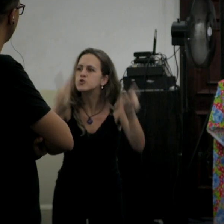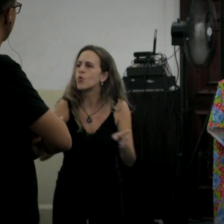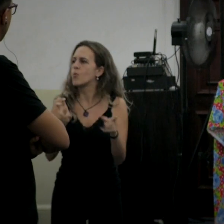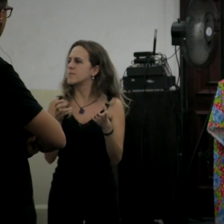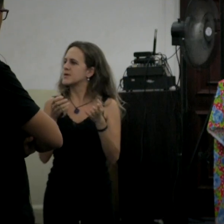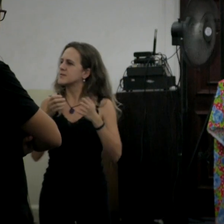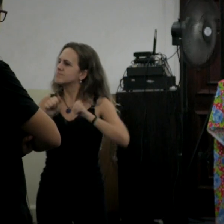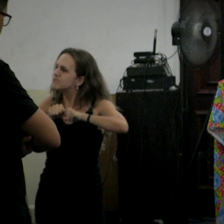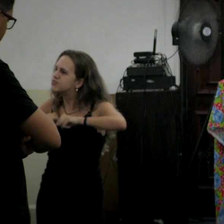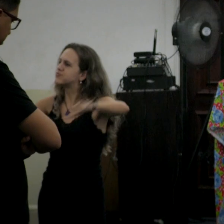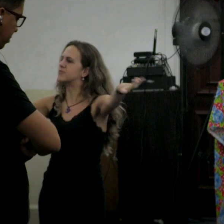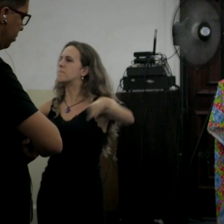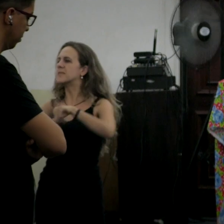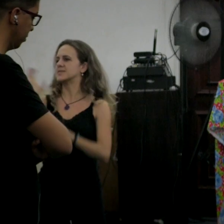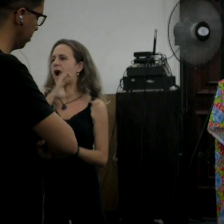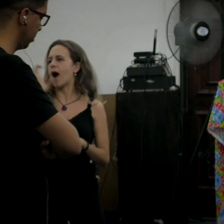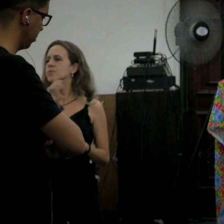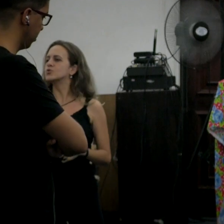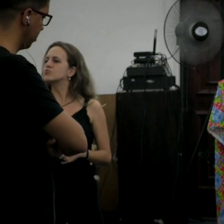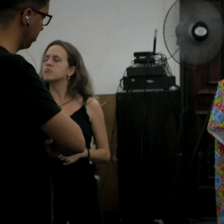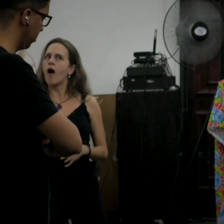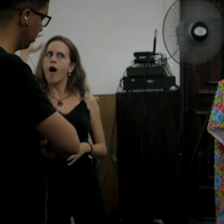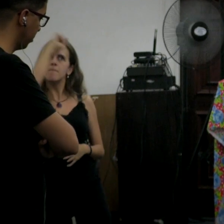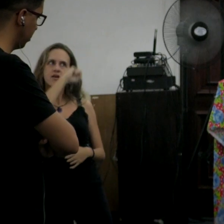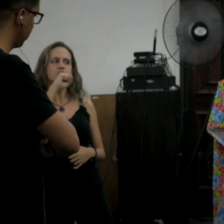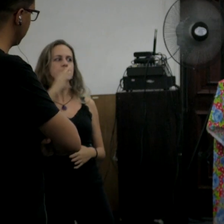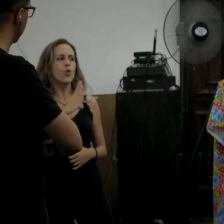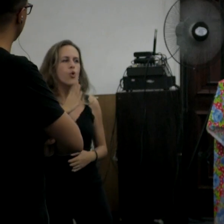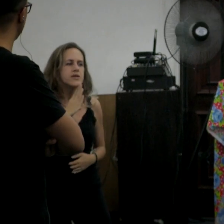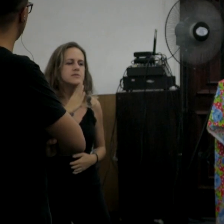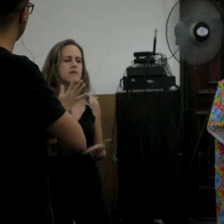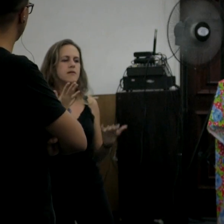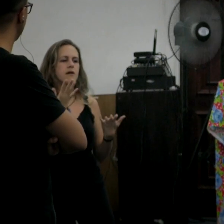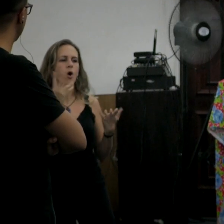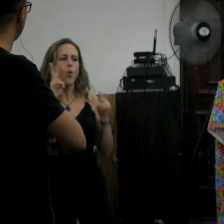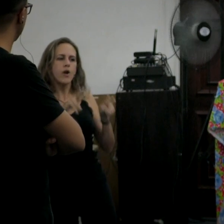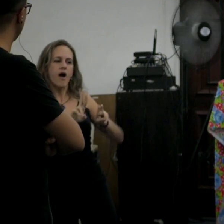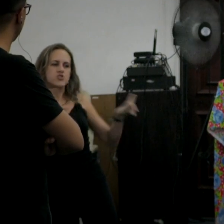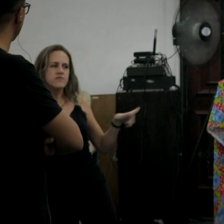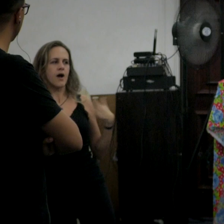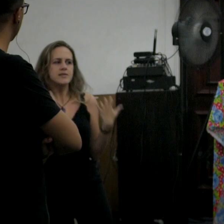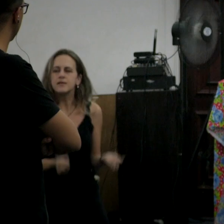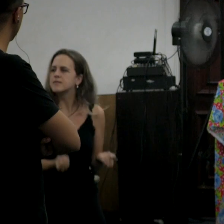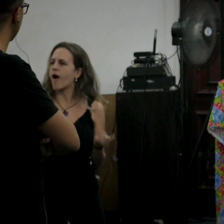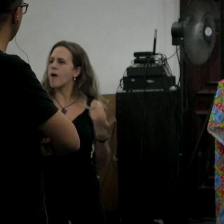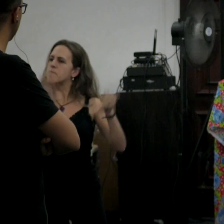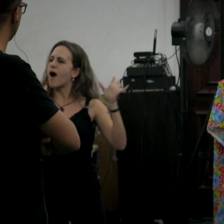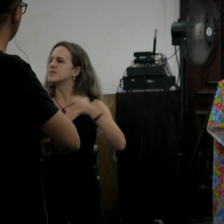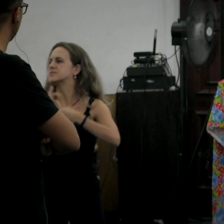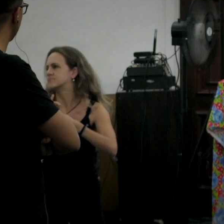nas mídias, nos rádios, nas televisões e divulgar essas questões de forma mais rápida, para que a gente aprenda e conheça e